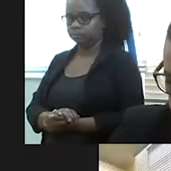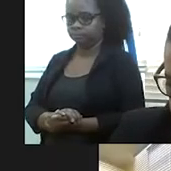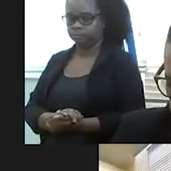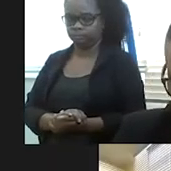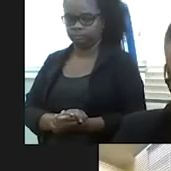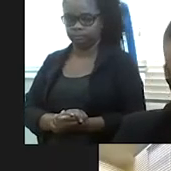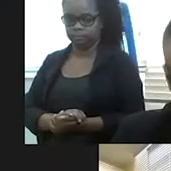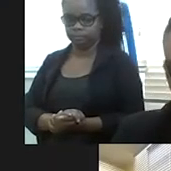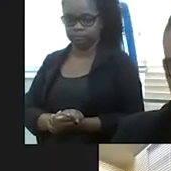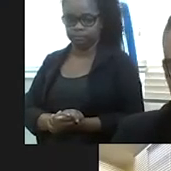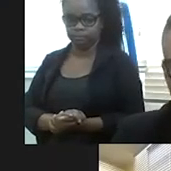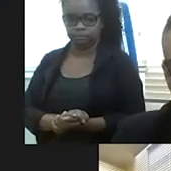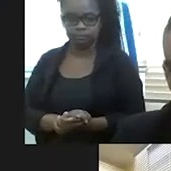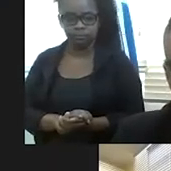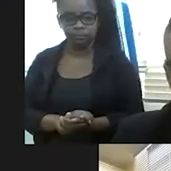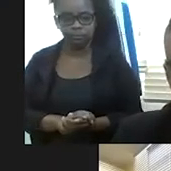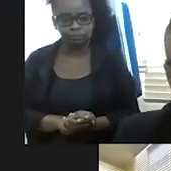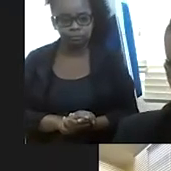Presidente,